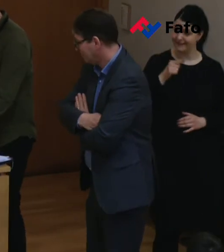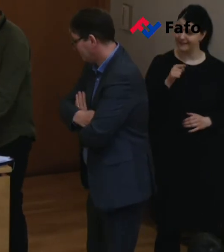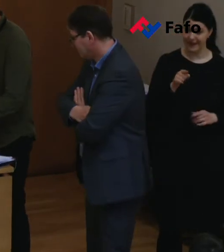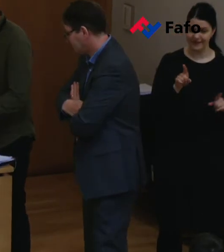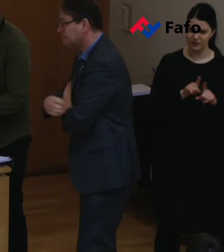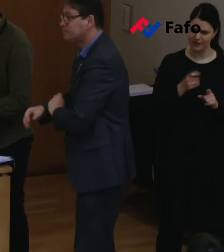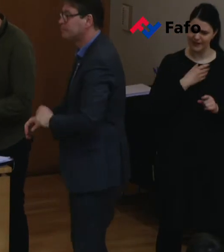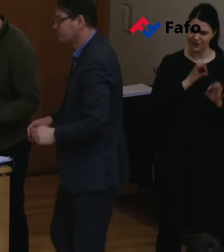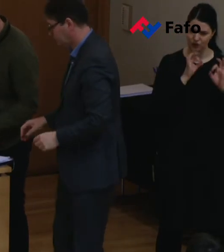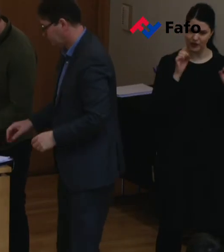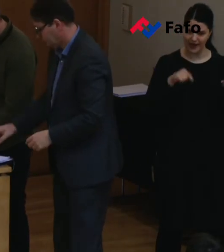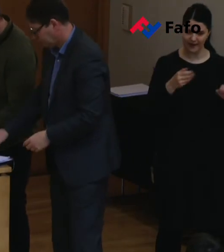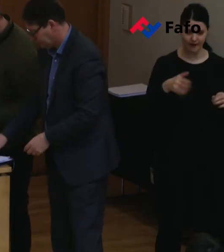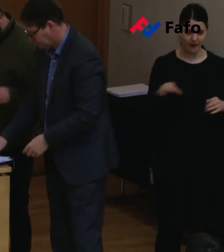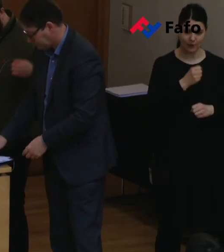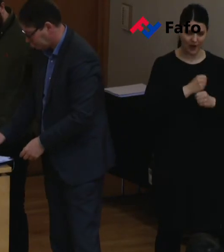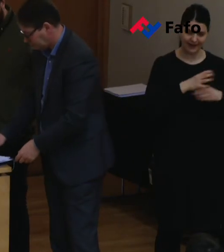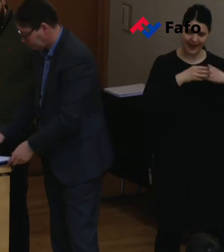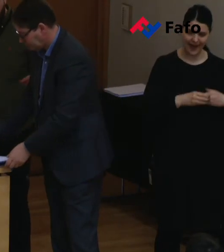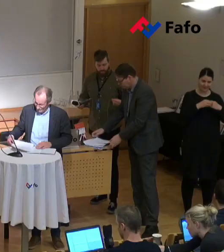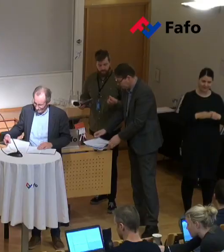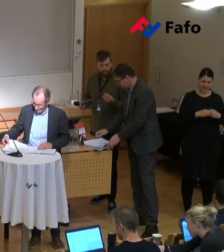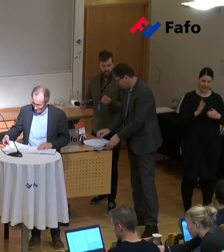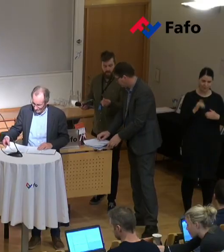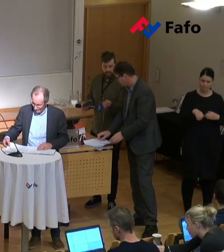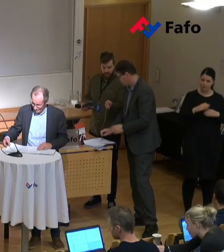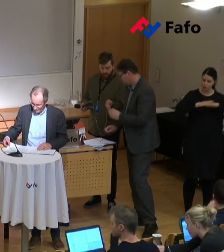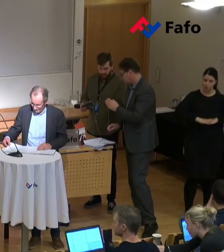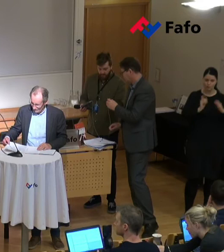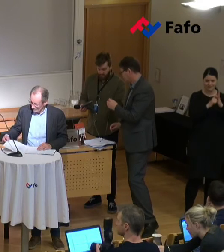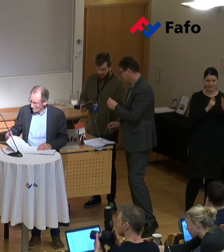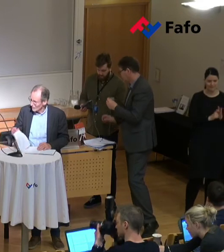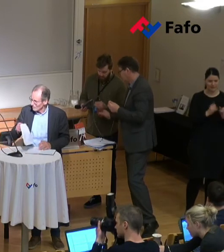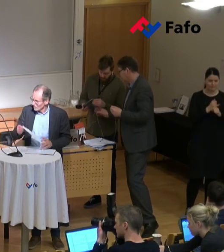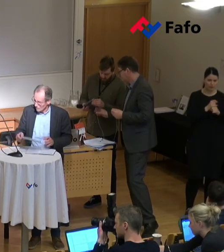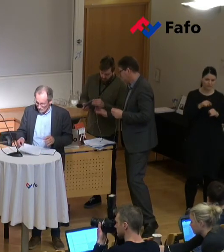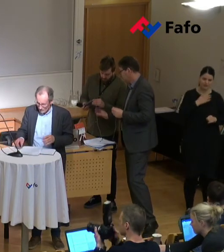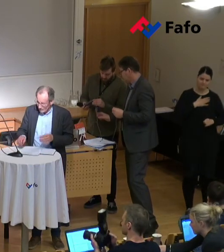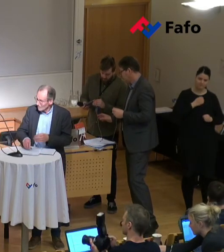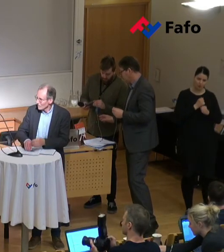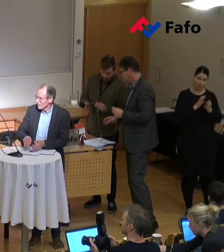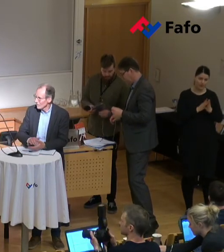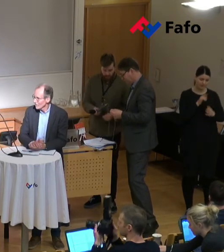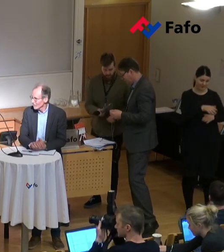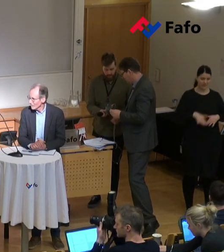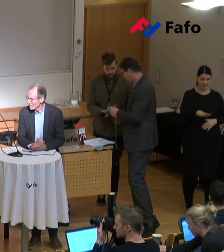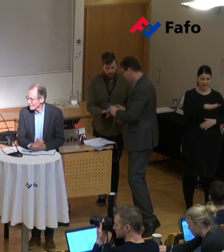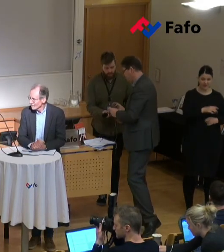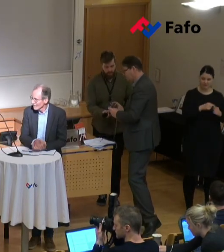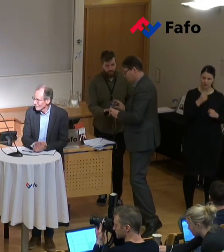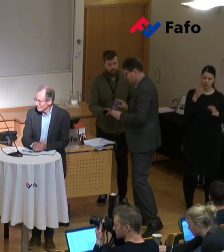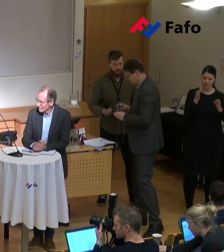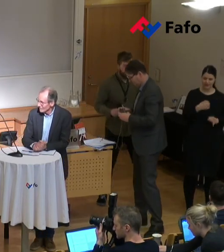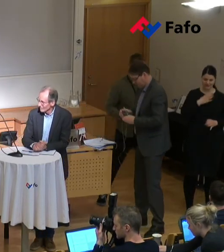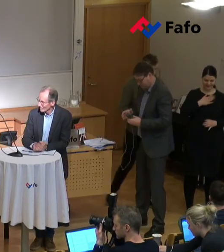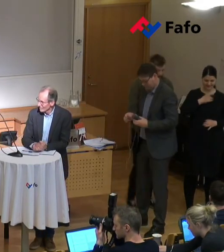som slående her hvor enige vi alle sammen om at man over noen grunnprinsipper I hvordan man bør jobbe innenfor dette feltet. Men så det 2 ting